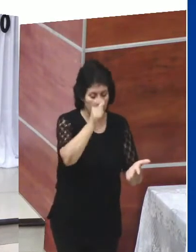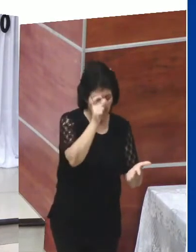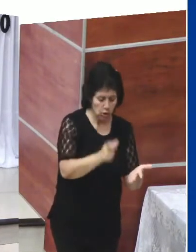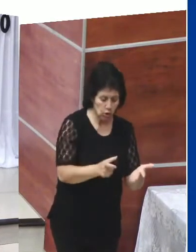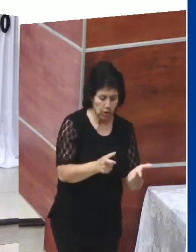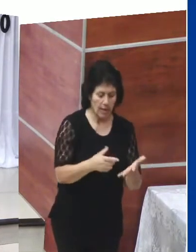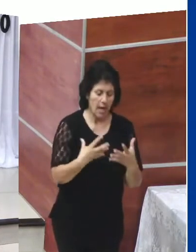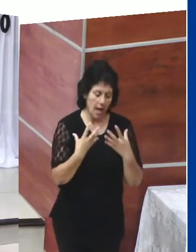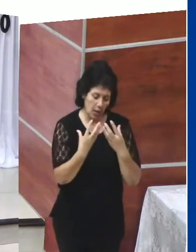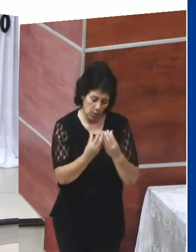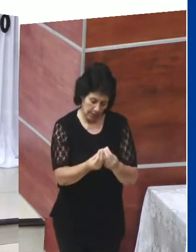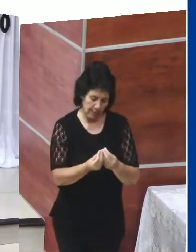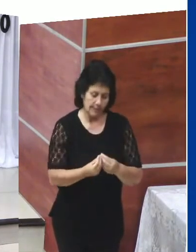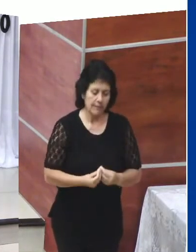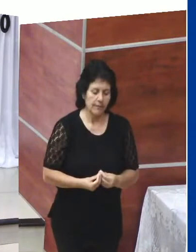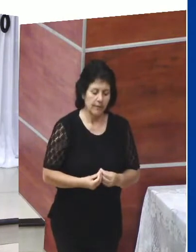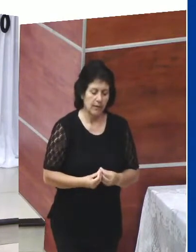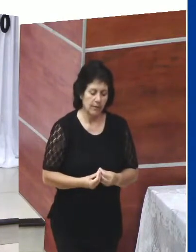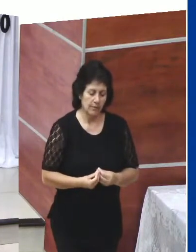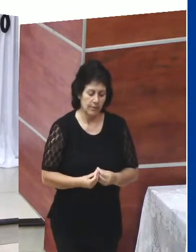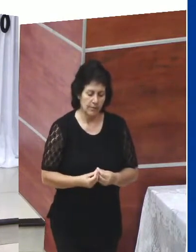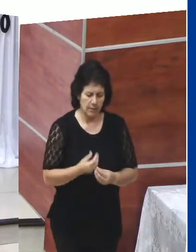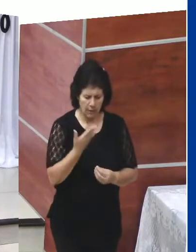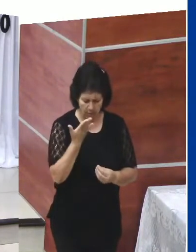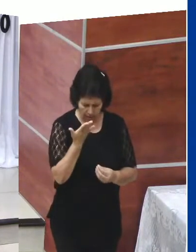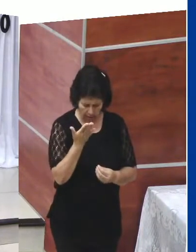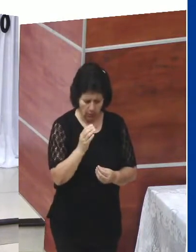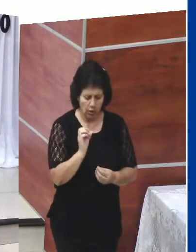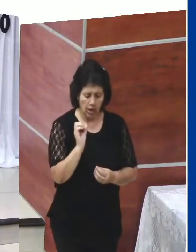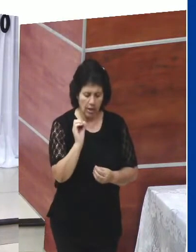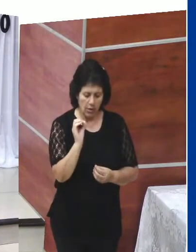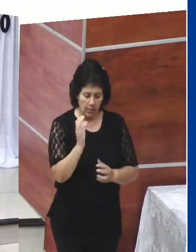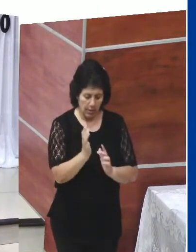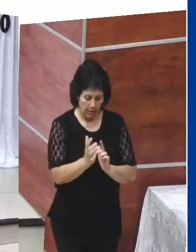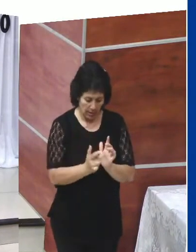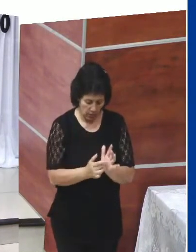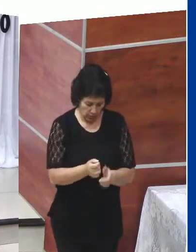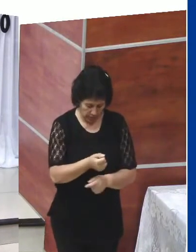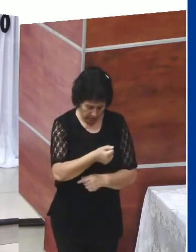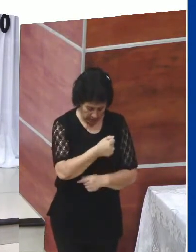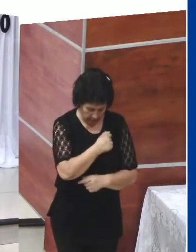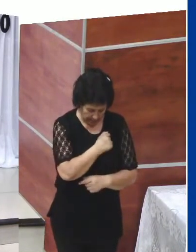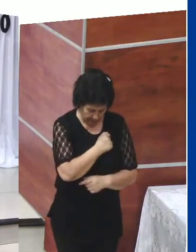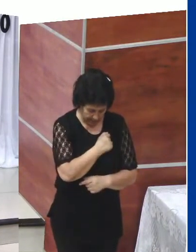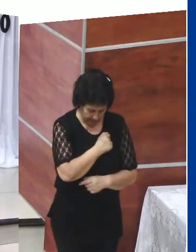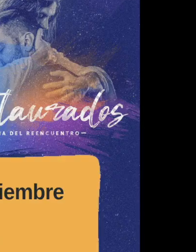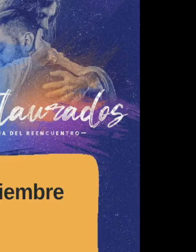los cielos. Rogamos esto sin merecerlo en el nombre de Jesús. Amén.